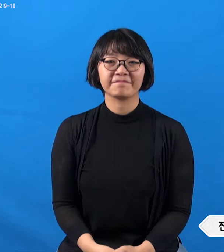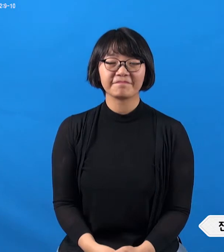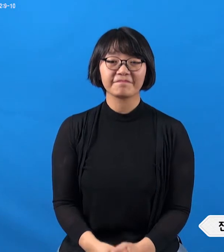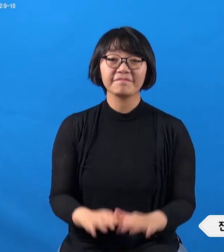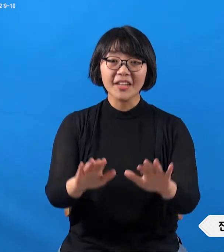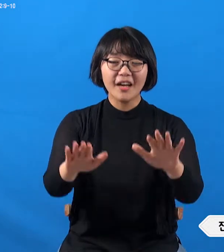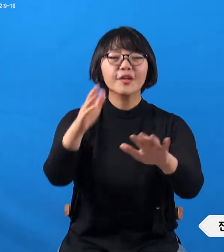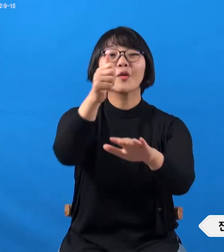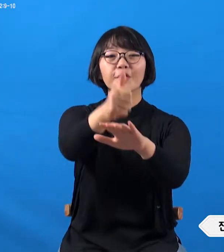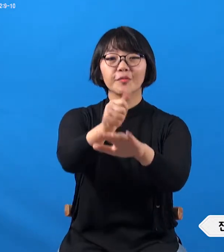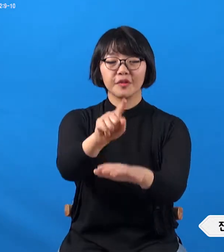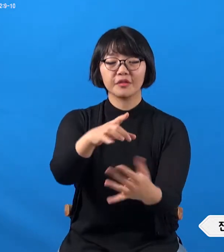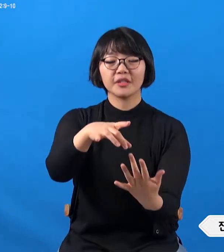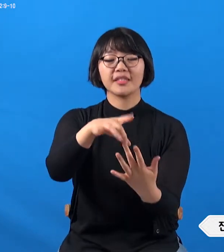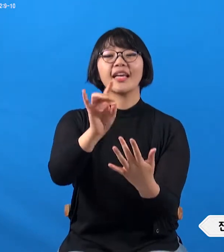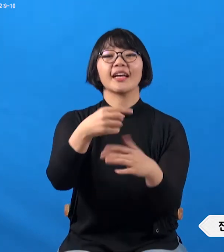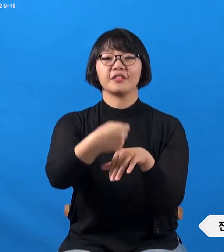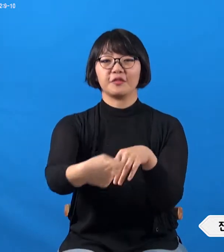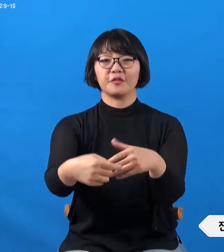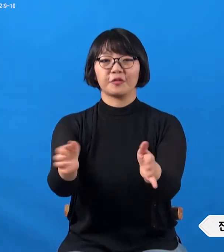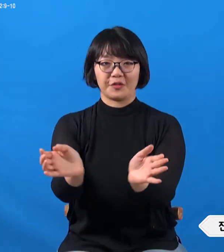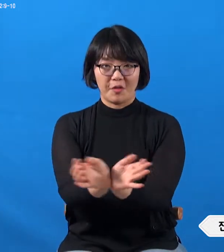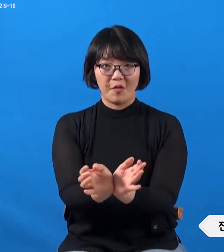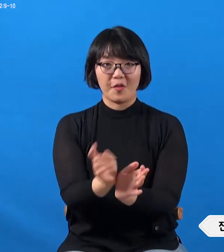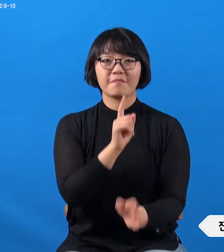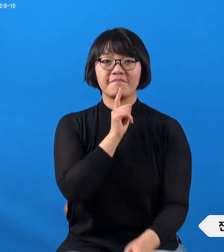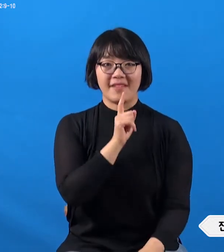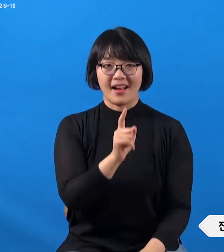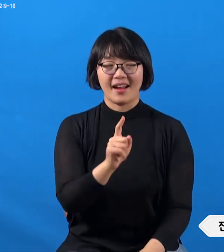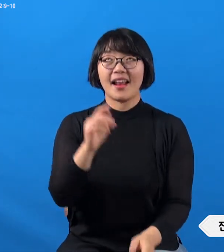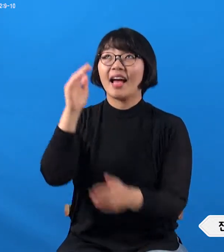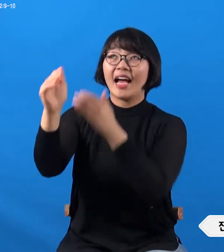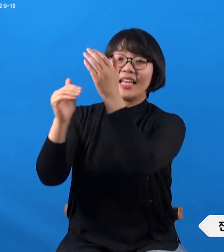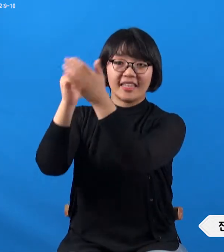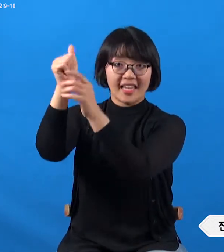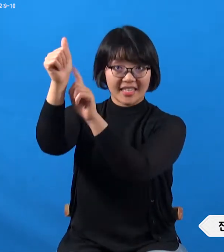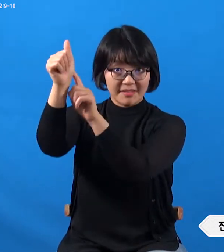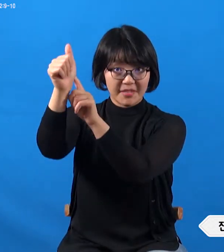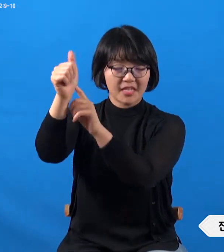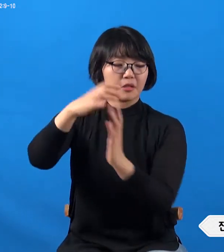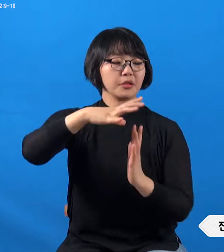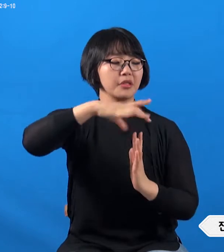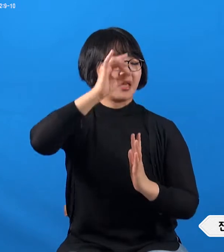있습니다. 택하신 족속이라고 말합니다. 하나님께서